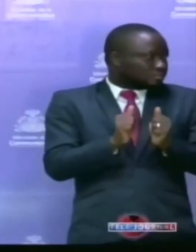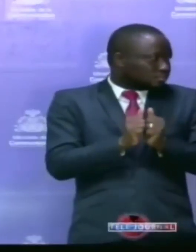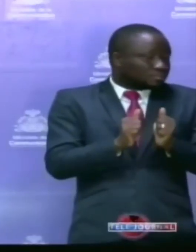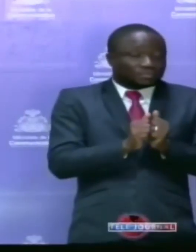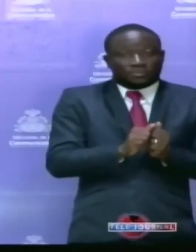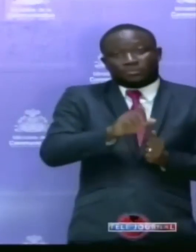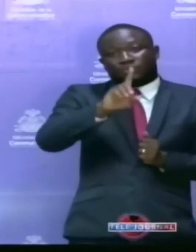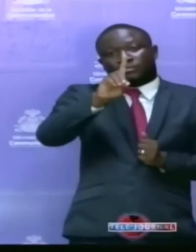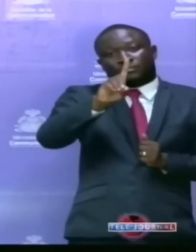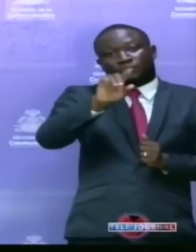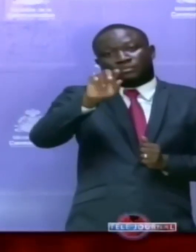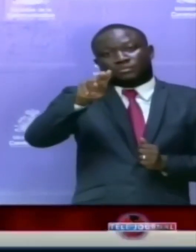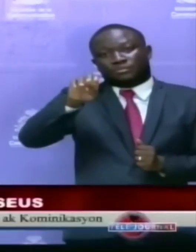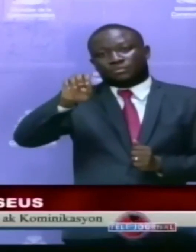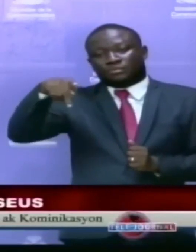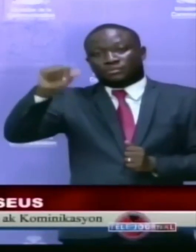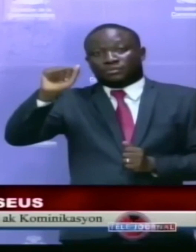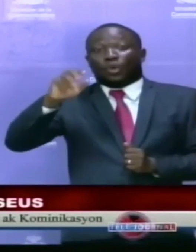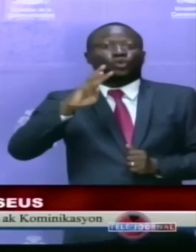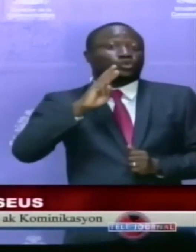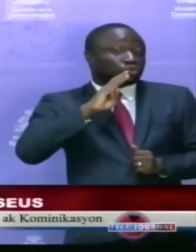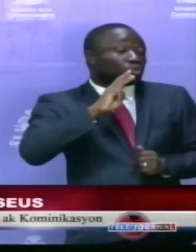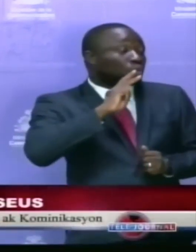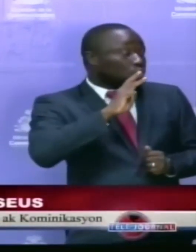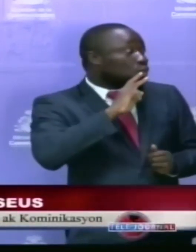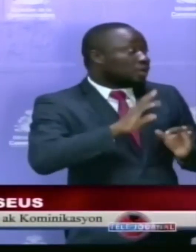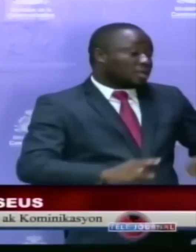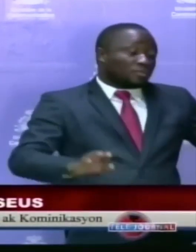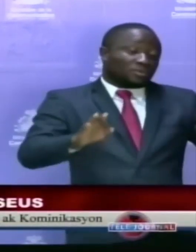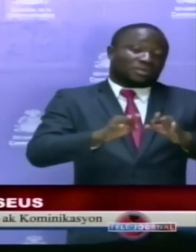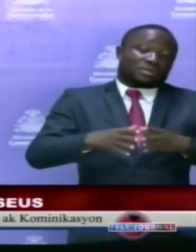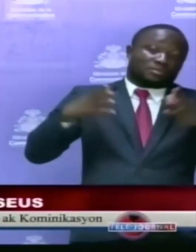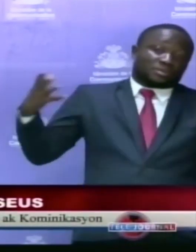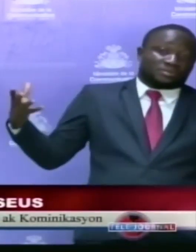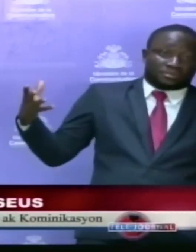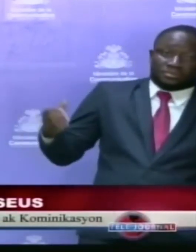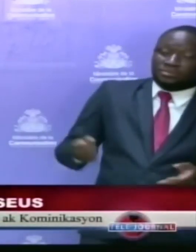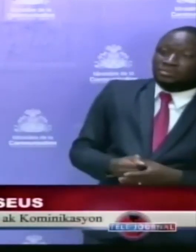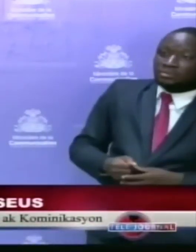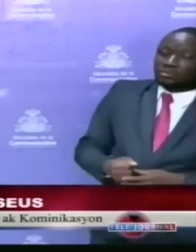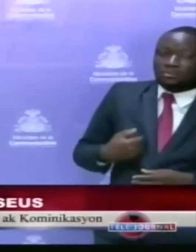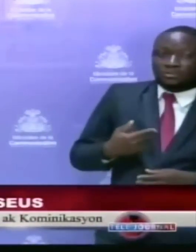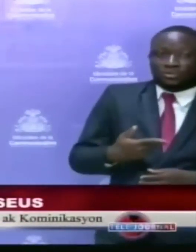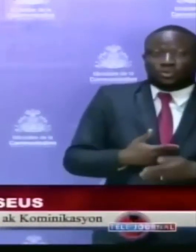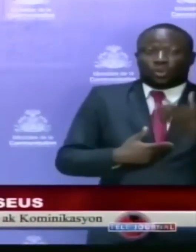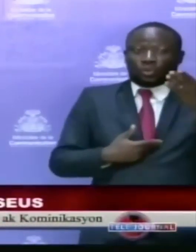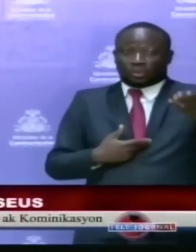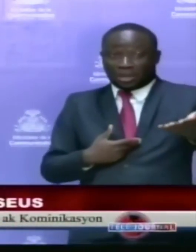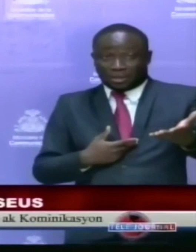Vous voulez pas côté nous connait période dans droite par le très important. Nous avons parlé de moyens pour